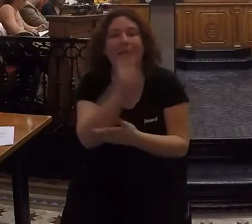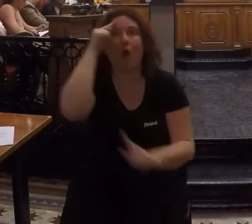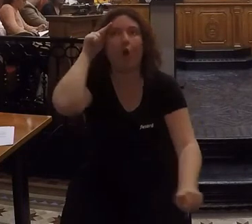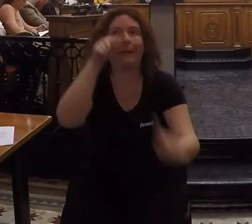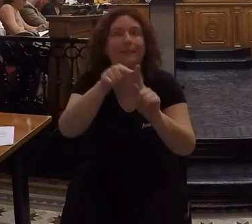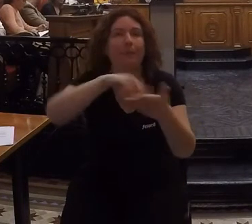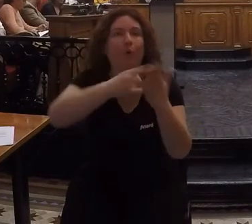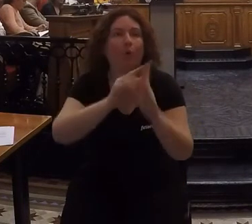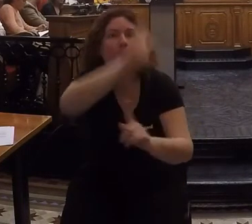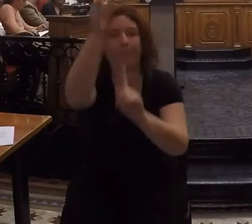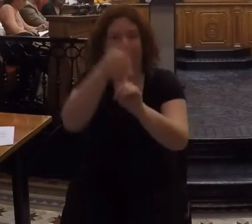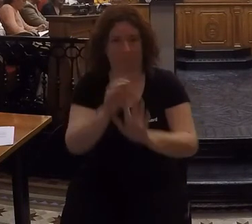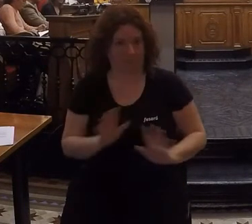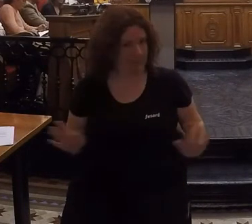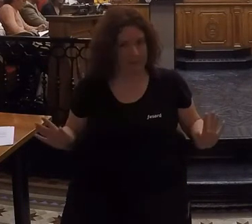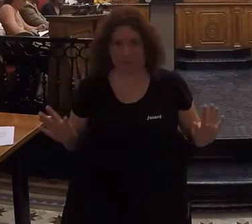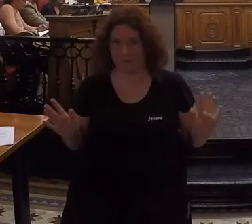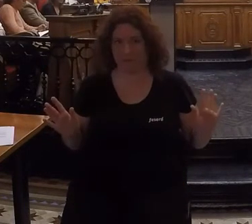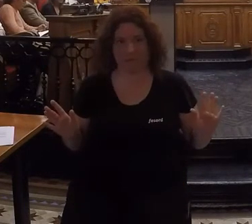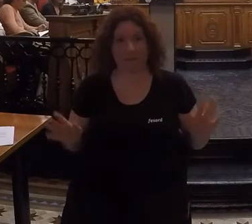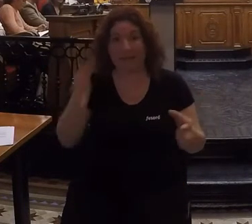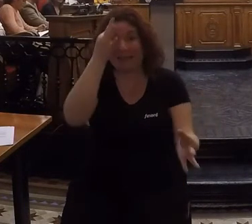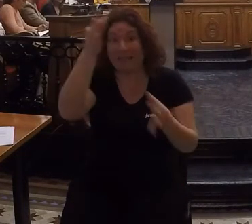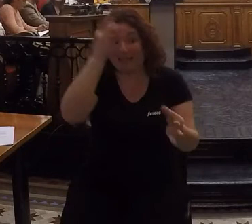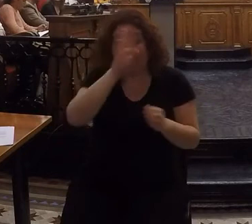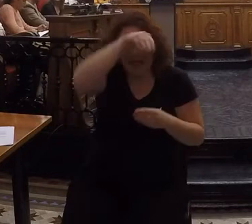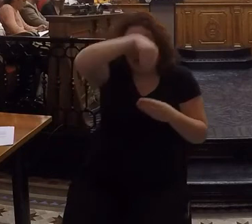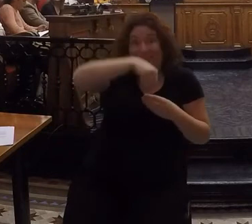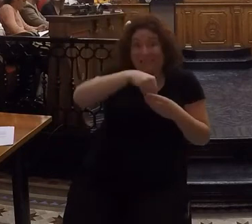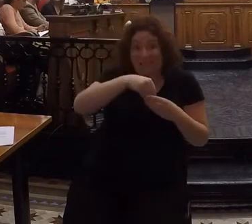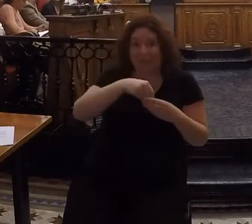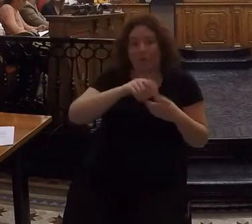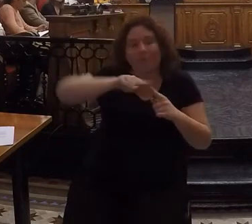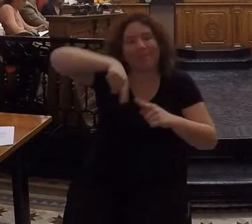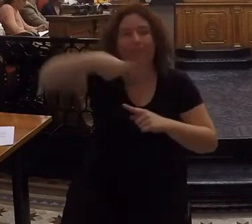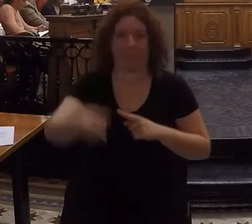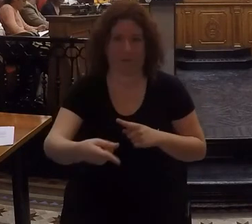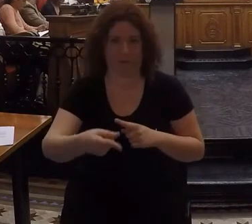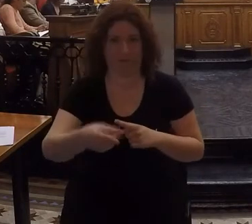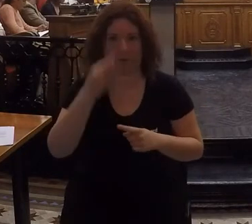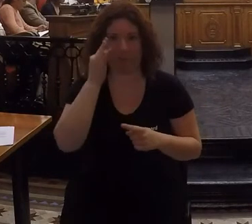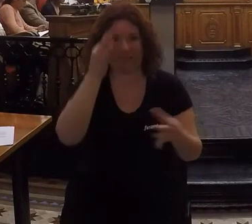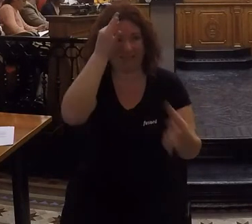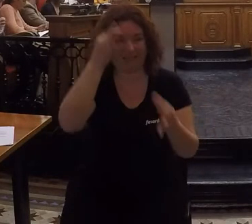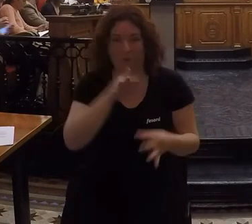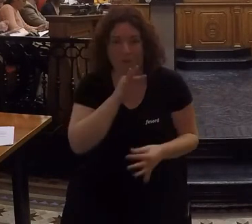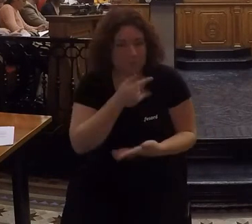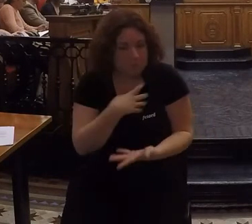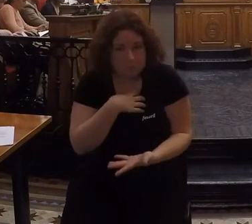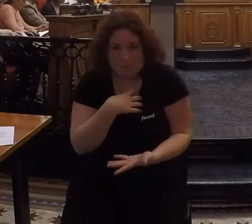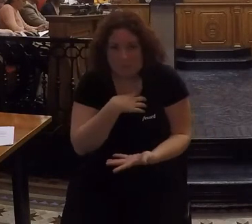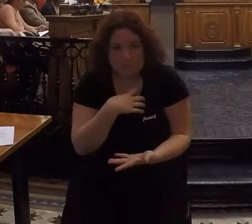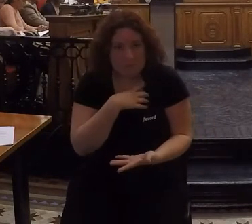temáticos. Las acciones concretas se consensuarán posteriormente si, lógicamente, como decía, se